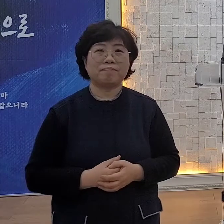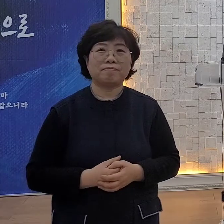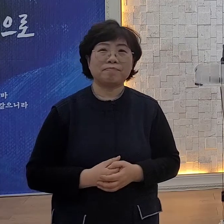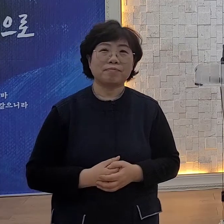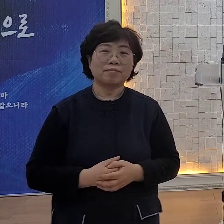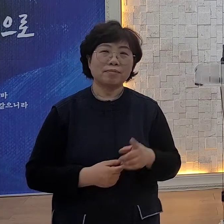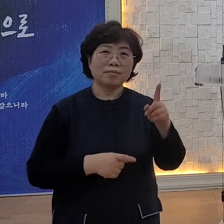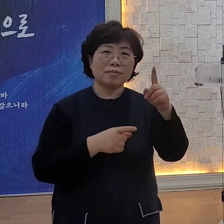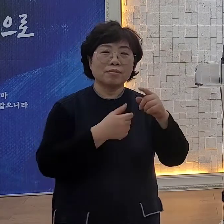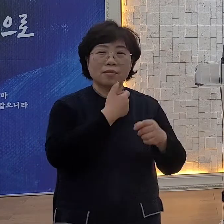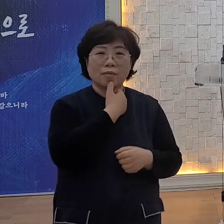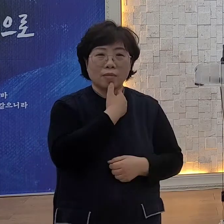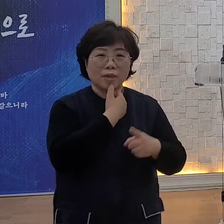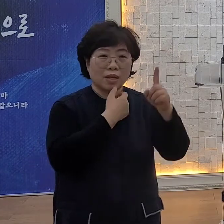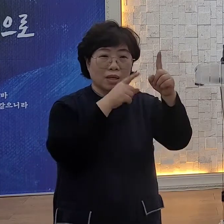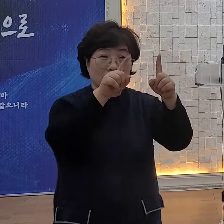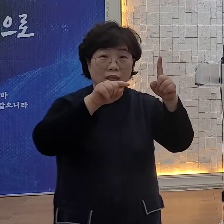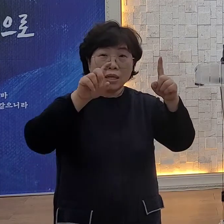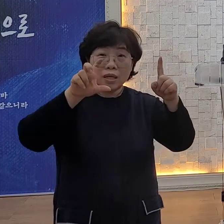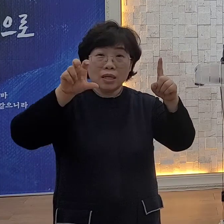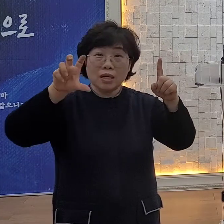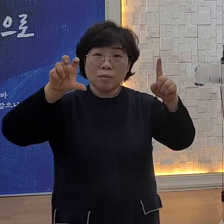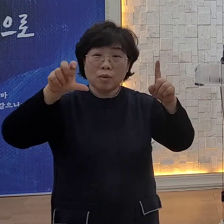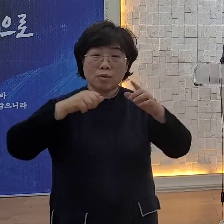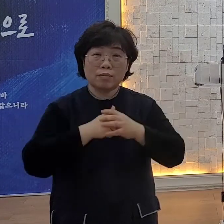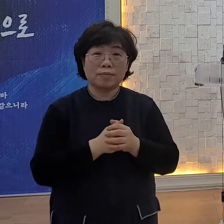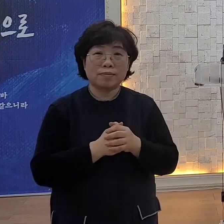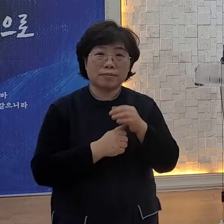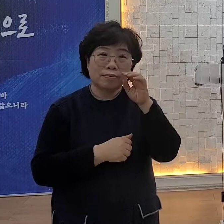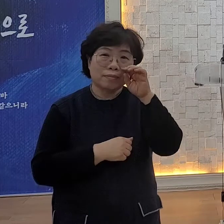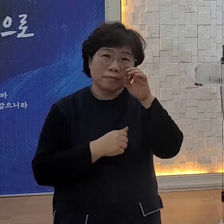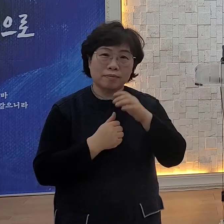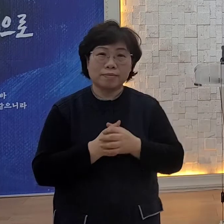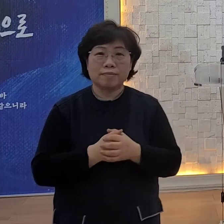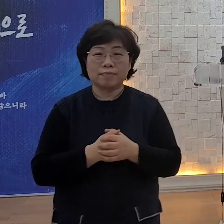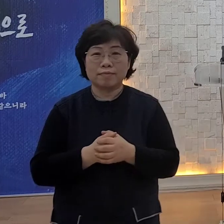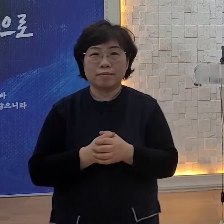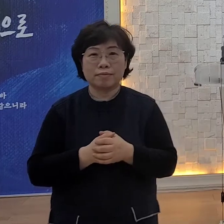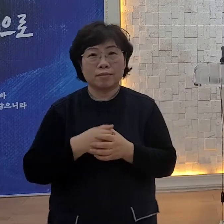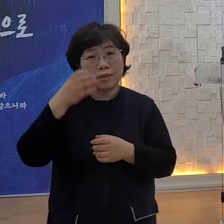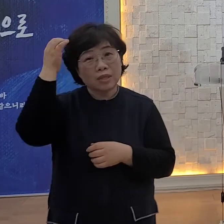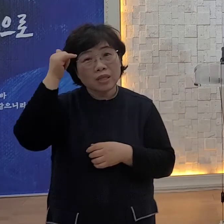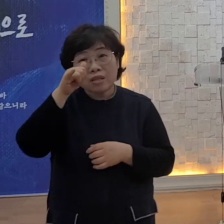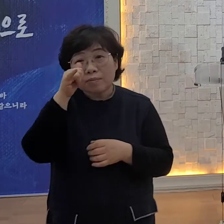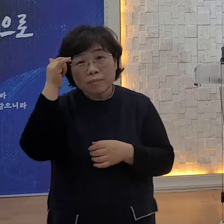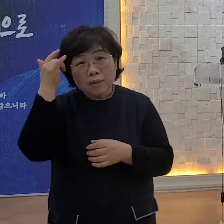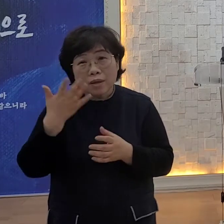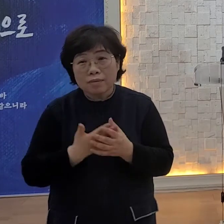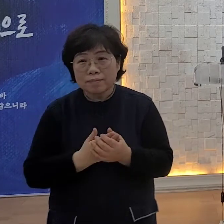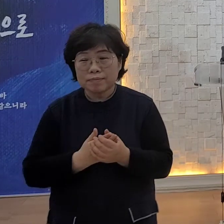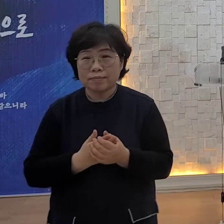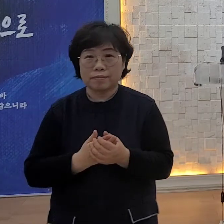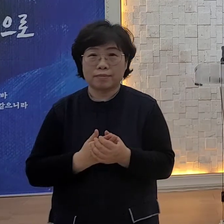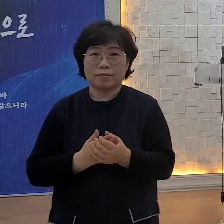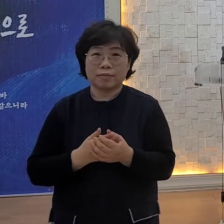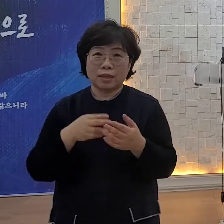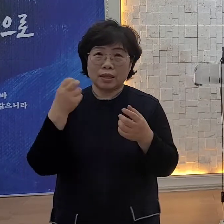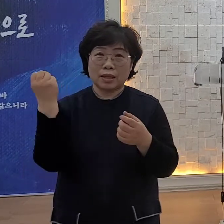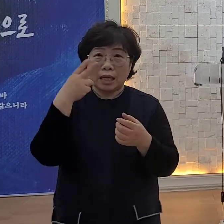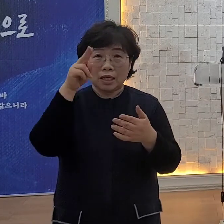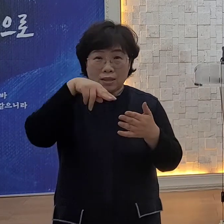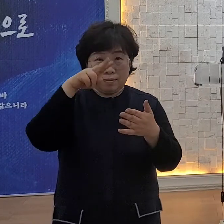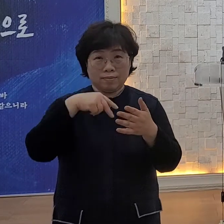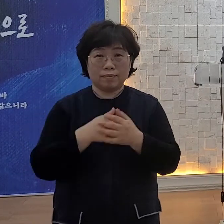지난주에 우리 분명히 봤던 이야기인데 1장 25절에 우리 기억을 더듬기 위해서 우리 한번 같이